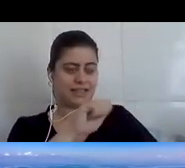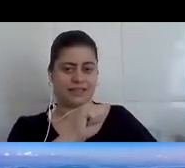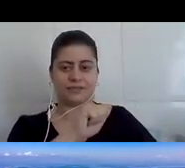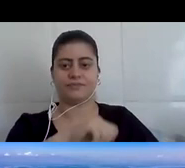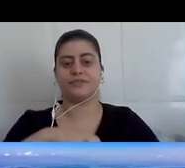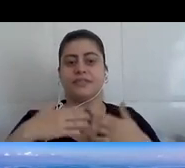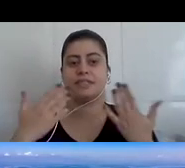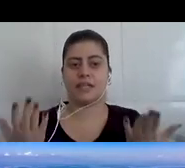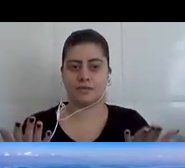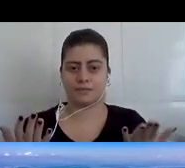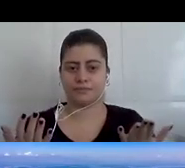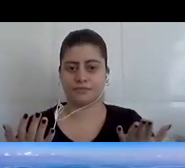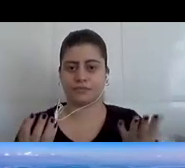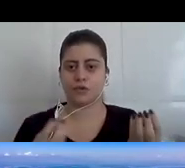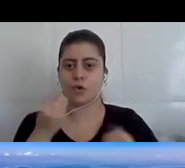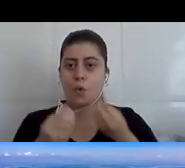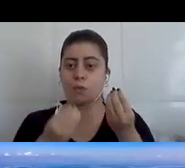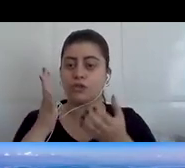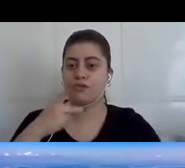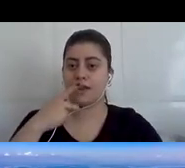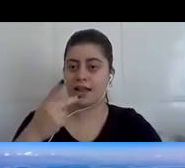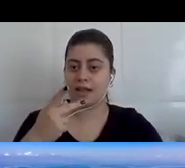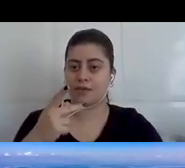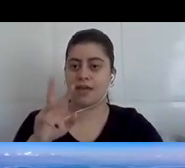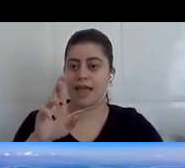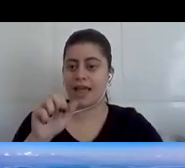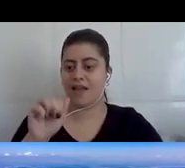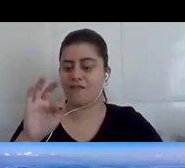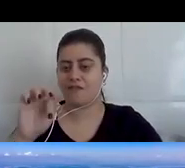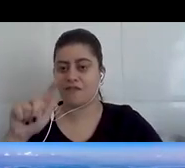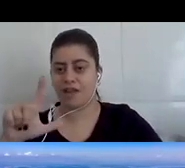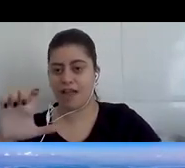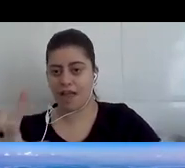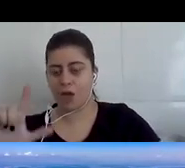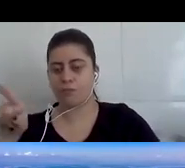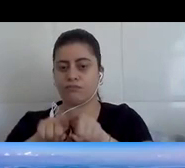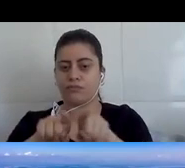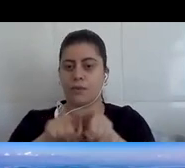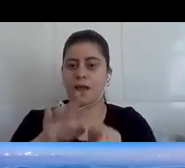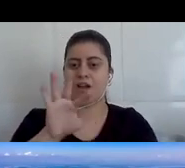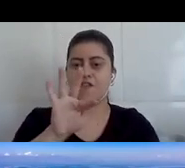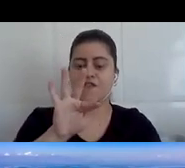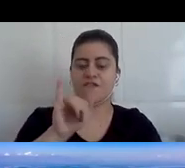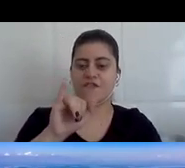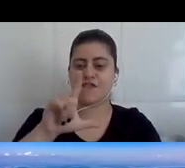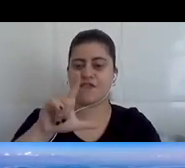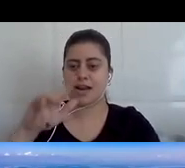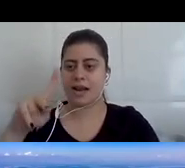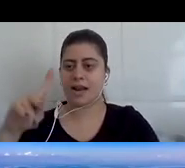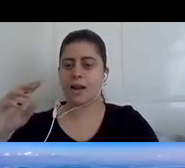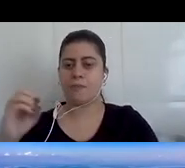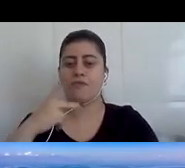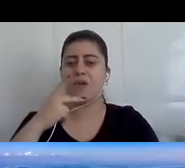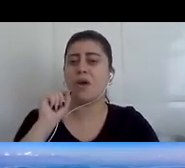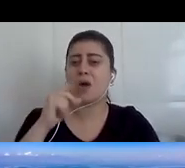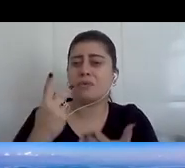então, como já foi falado pelo Rafael e pelo Filipe, né, esse cenário da fome que se agravou com a